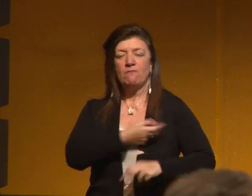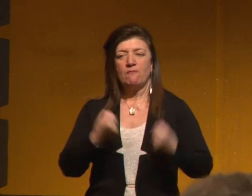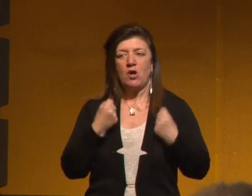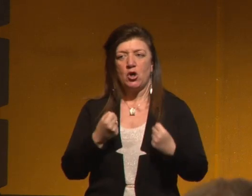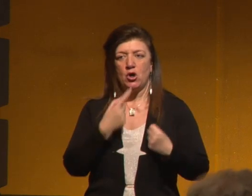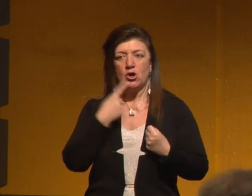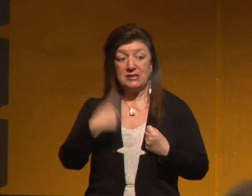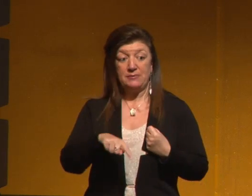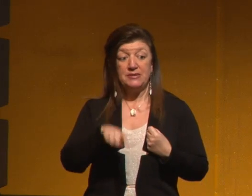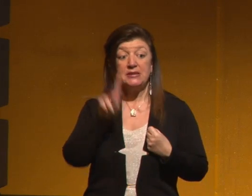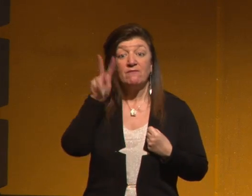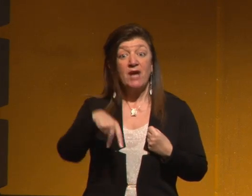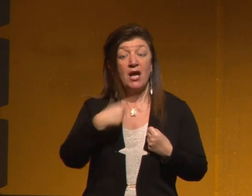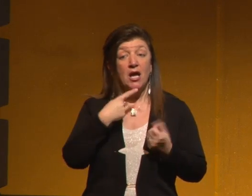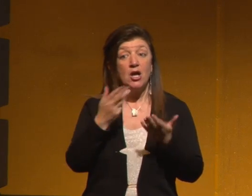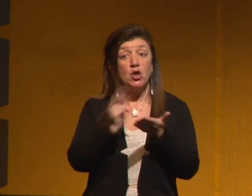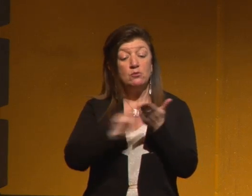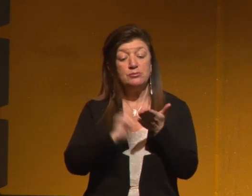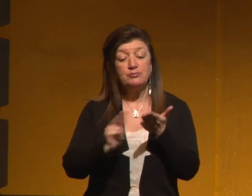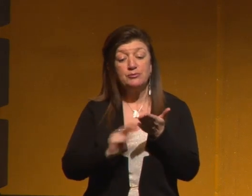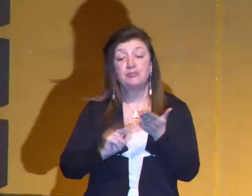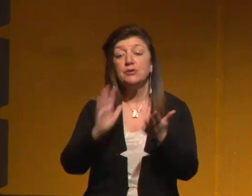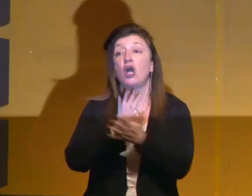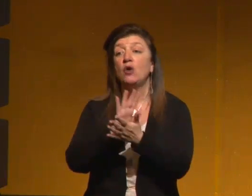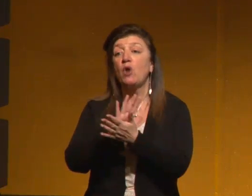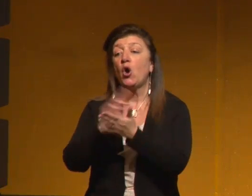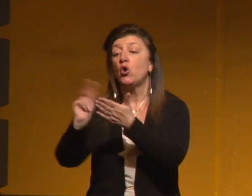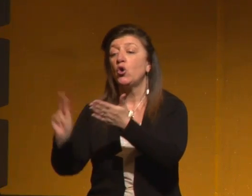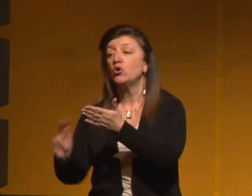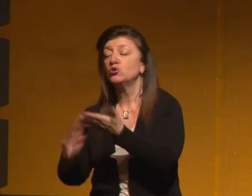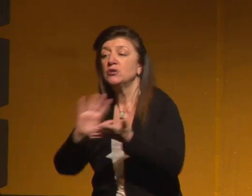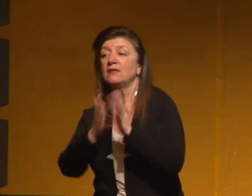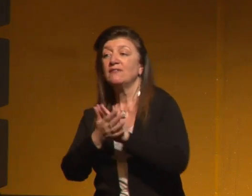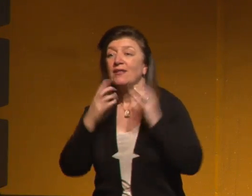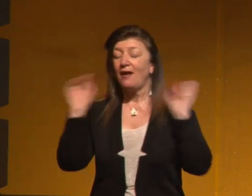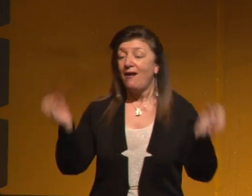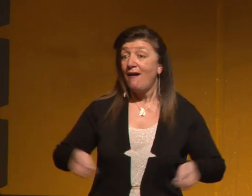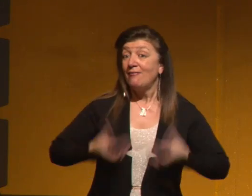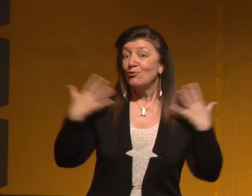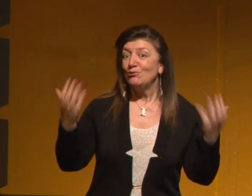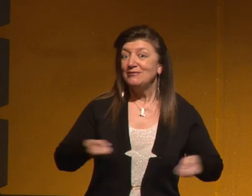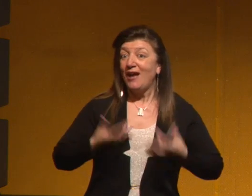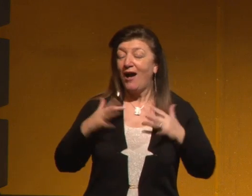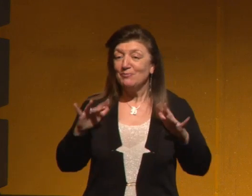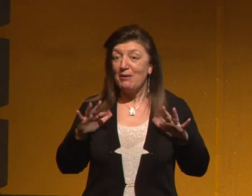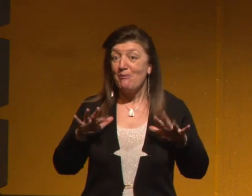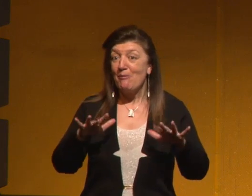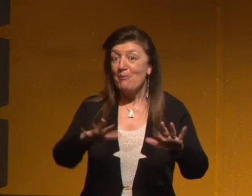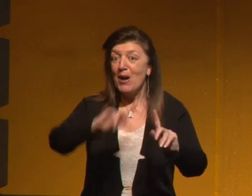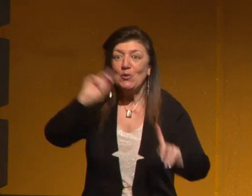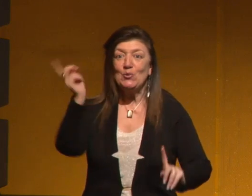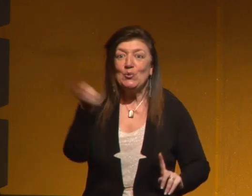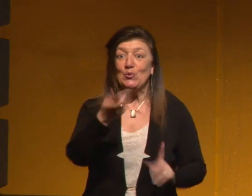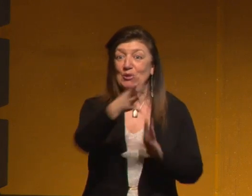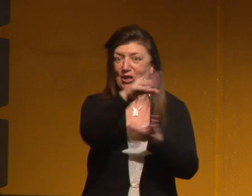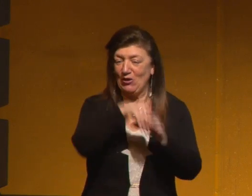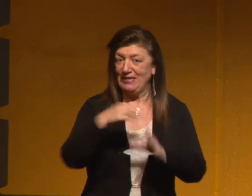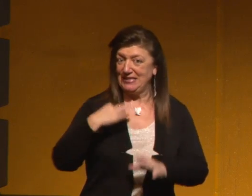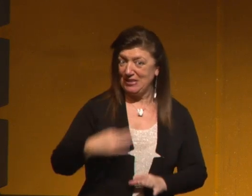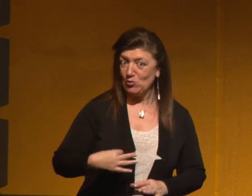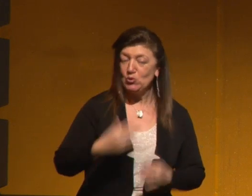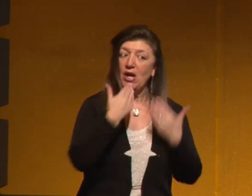scritte e al mondo dell'editoria se così coagulato un entusiasmo corale una passione che ha contagiato tutti dalle istituzioni e ringrazio i